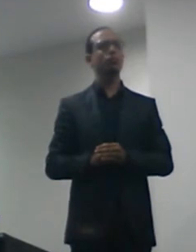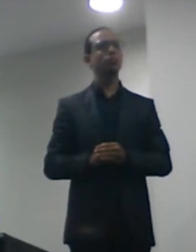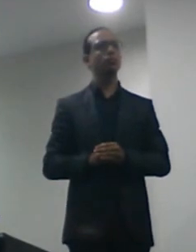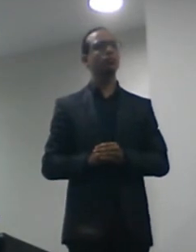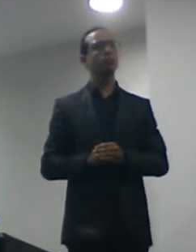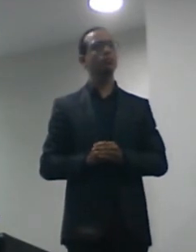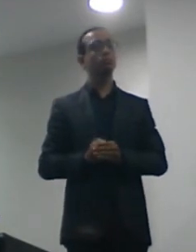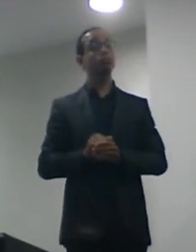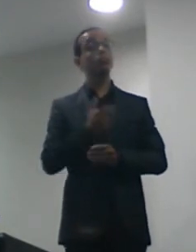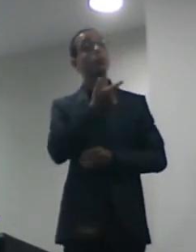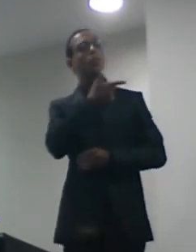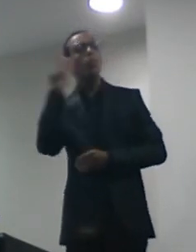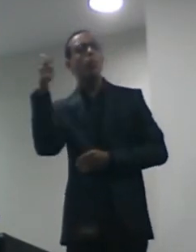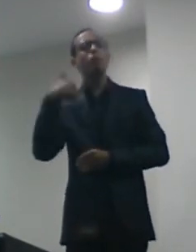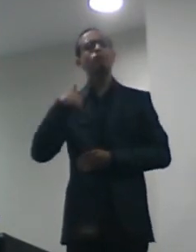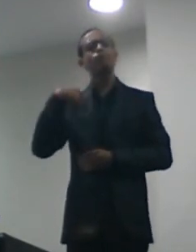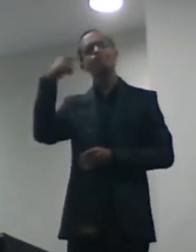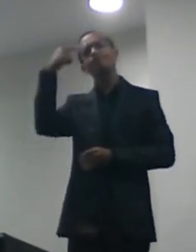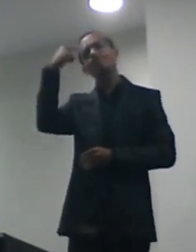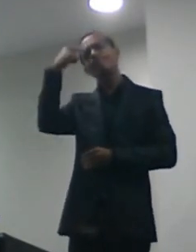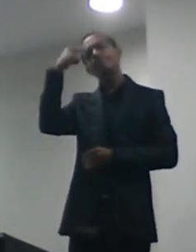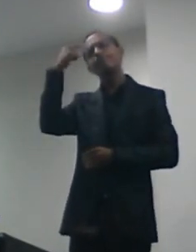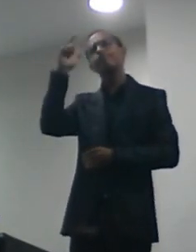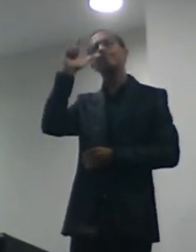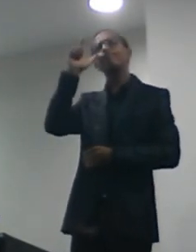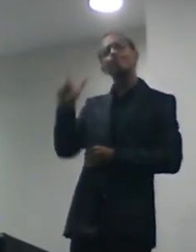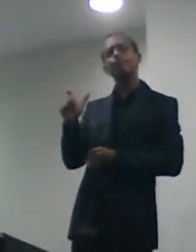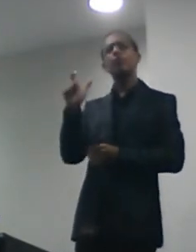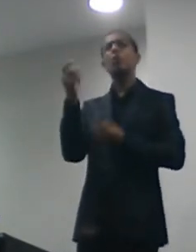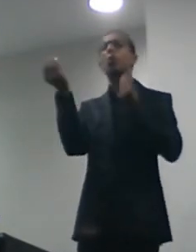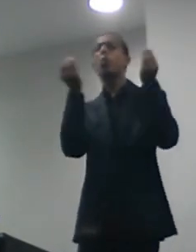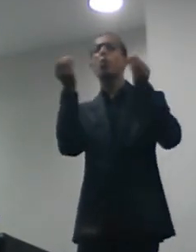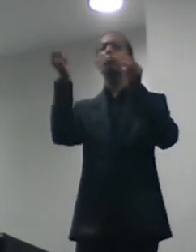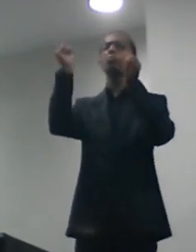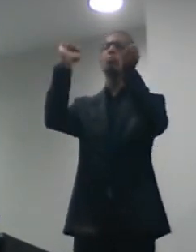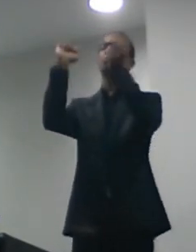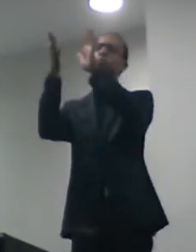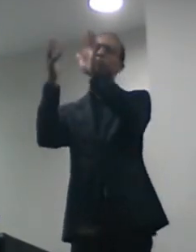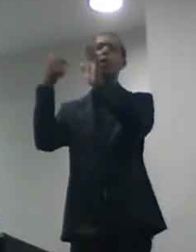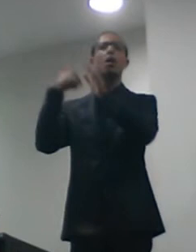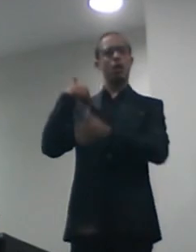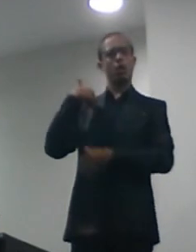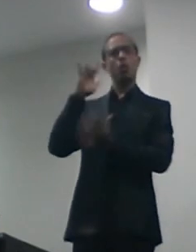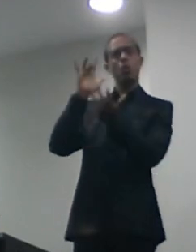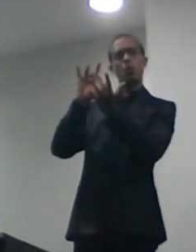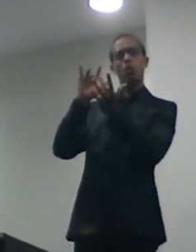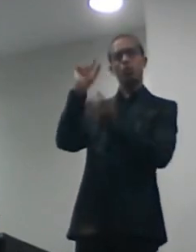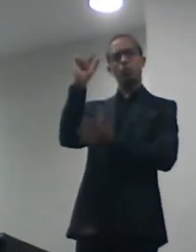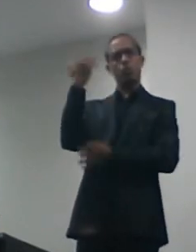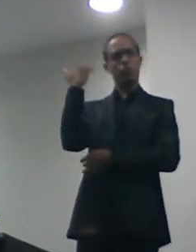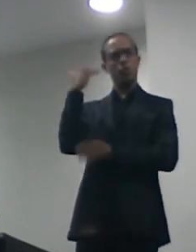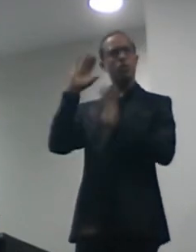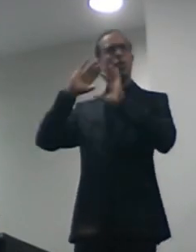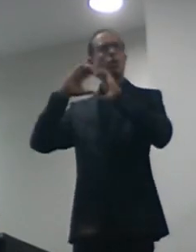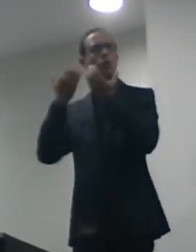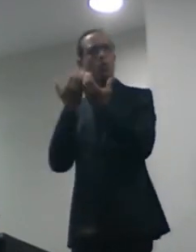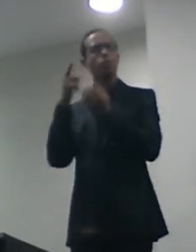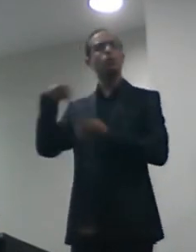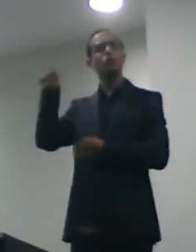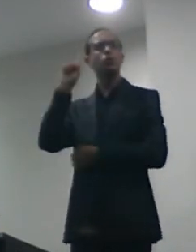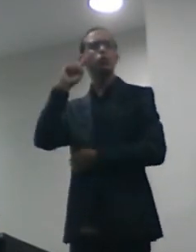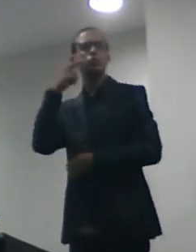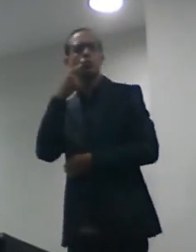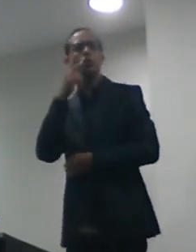Uma coisa que eu achei mais interessante ainda nesse questionamento sobre a Libras, eu tive um contato um pouco com a comunidade surda,